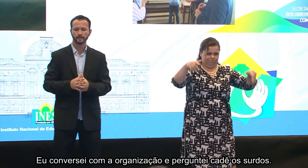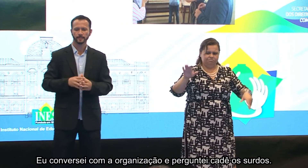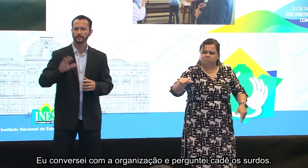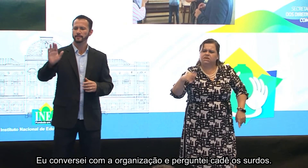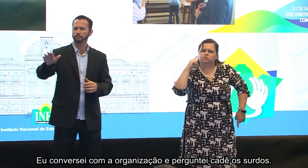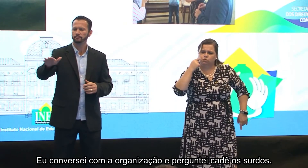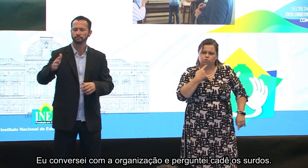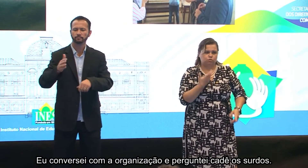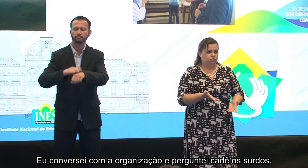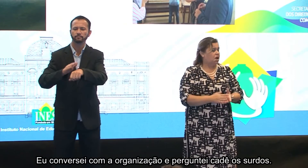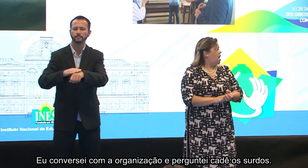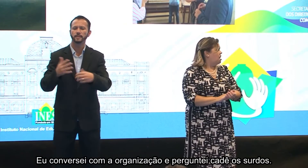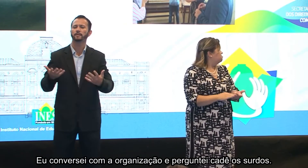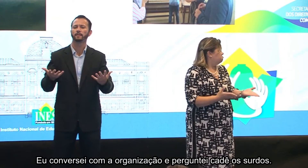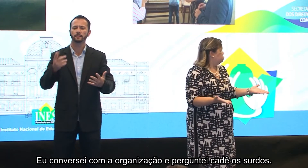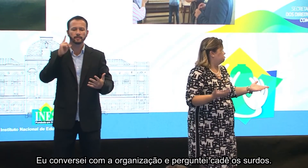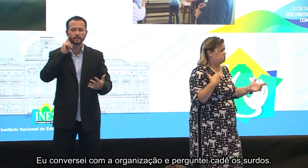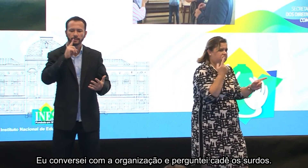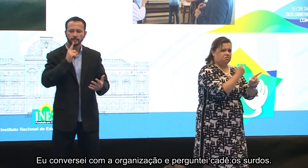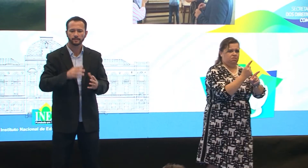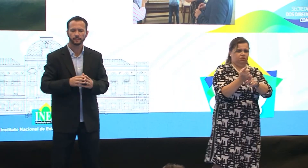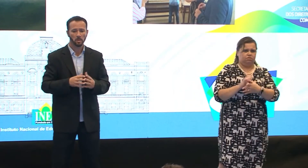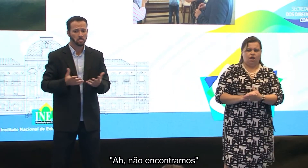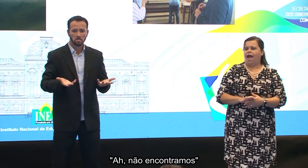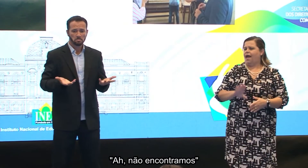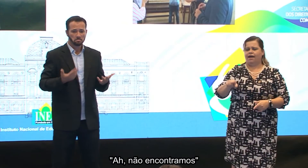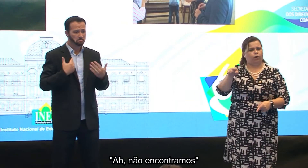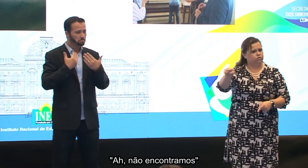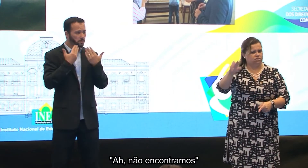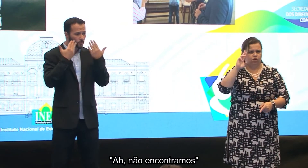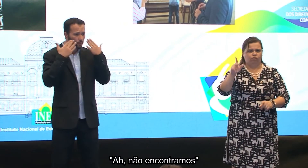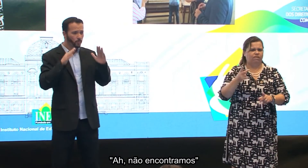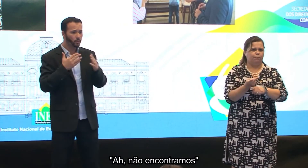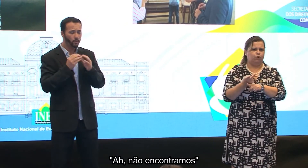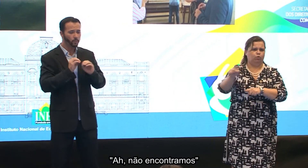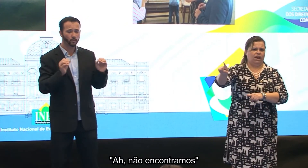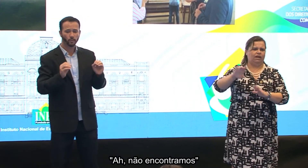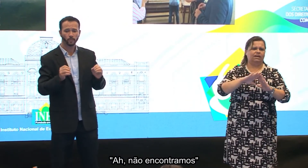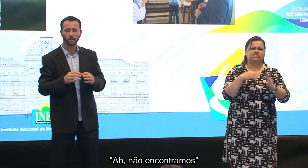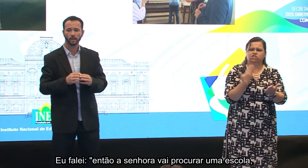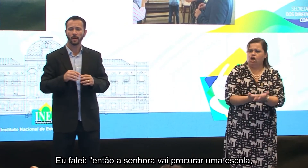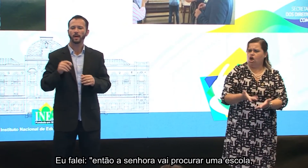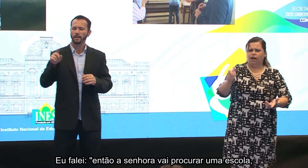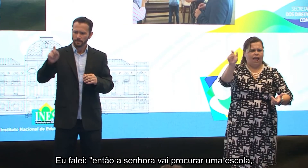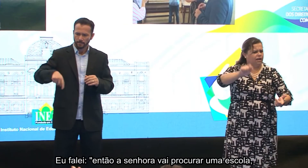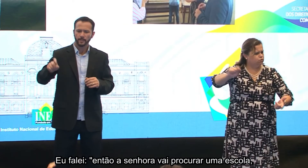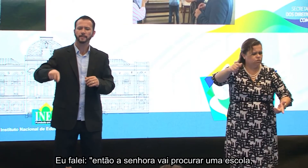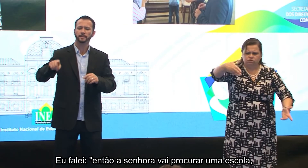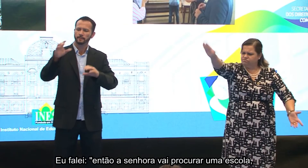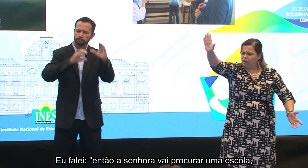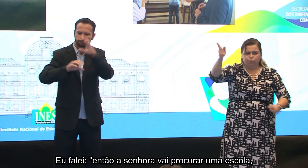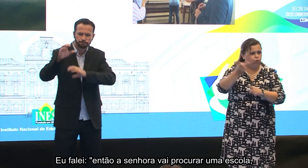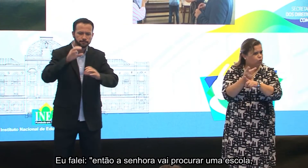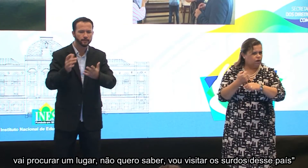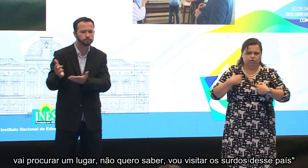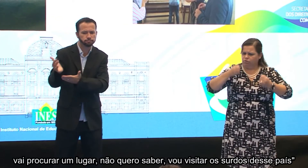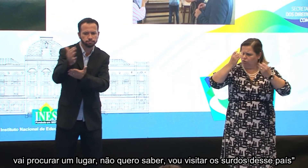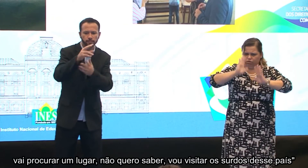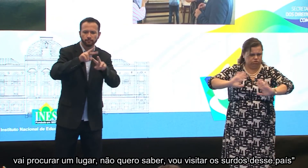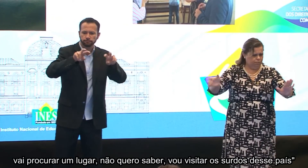conversei com a organização e perguntei, cadê os surdos? Ah, não encontramos. Aí eu falei, então a senhora vai procurar uma escola, vai procurar um